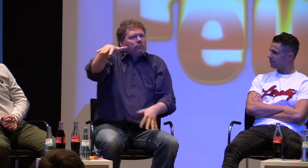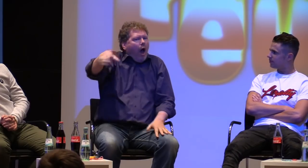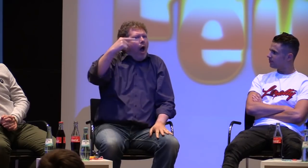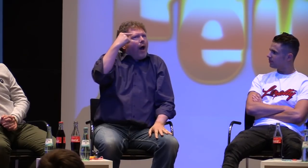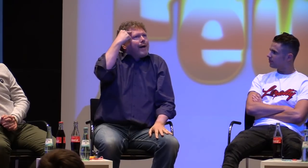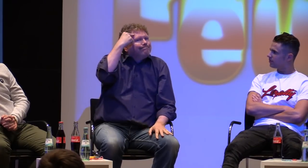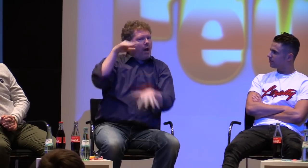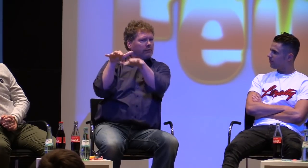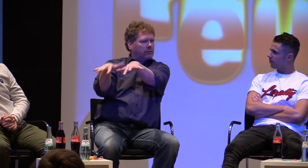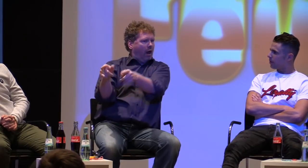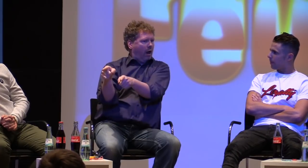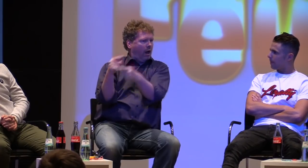demonstrieren.